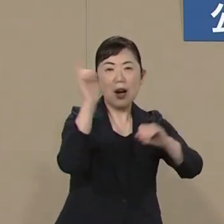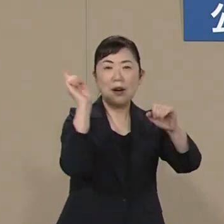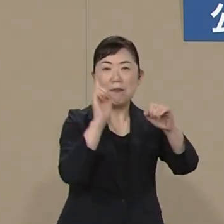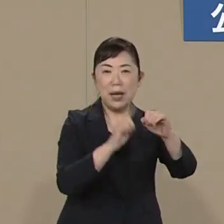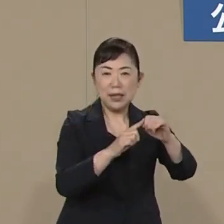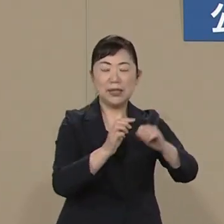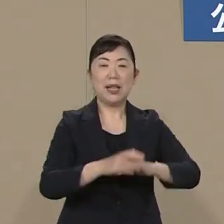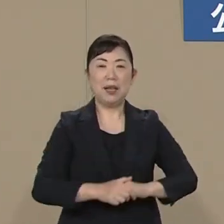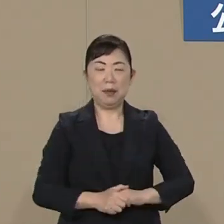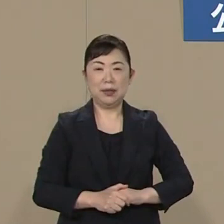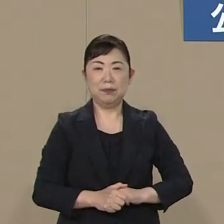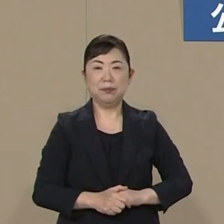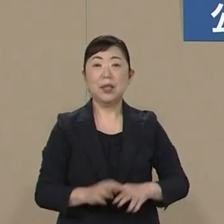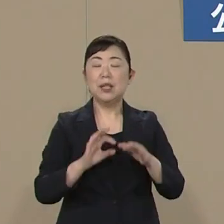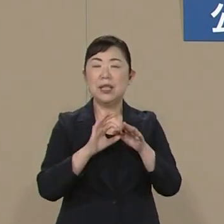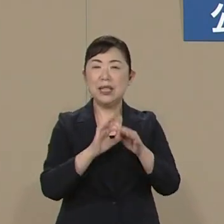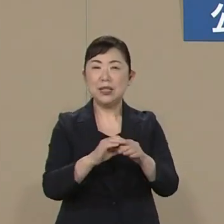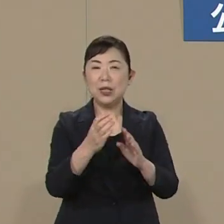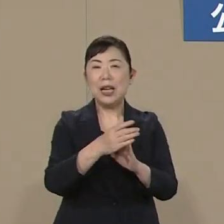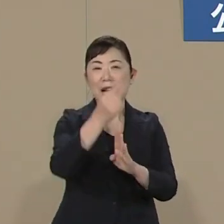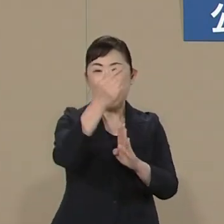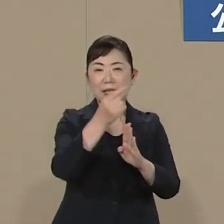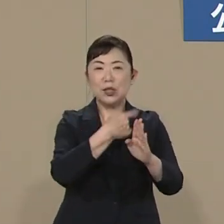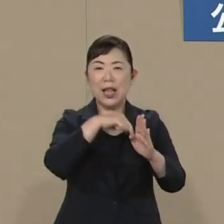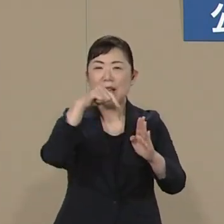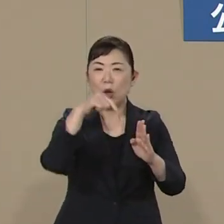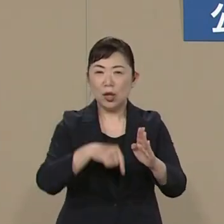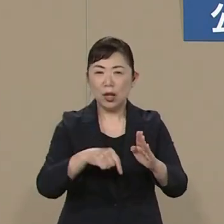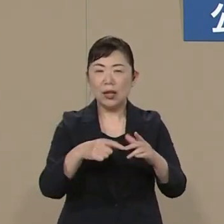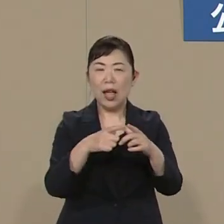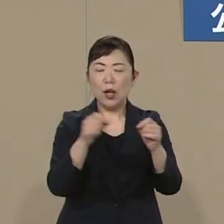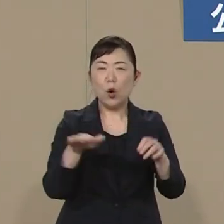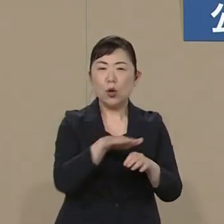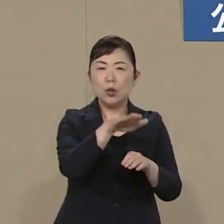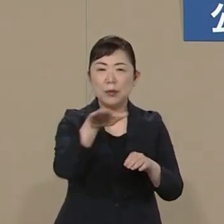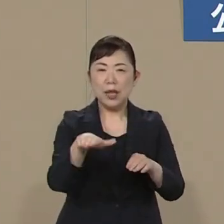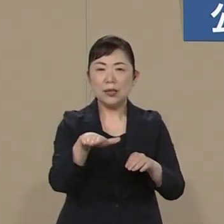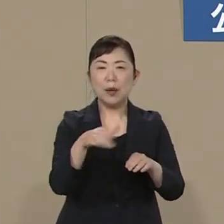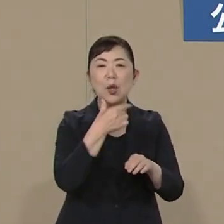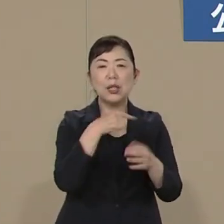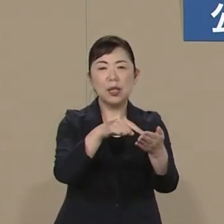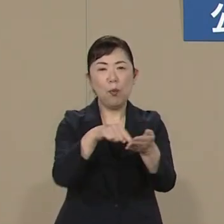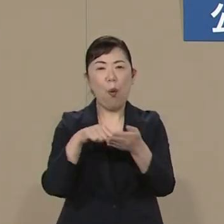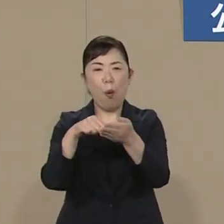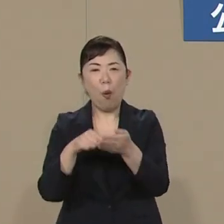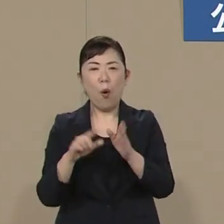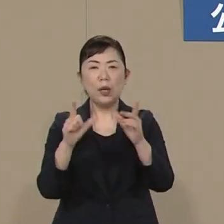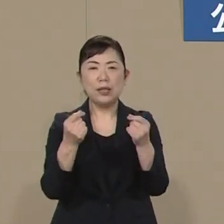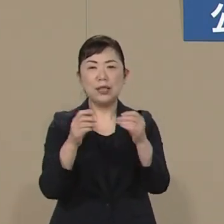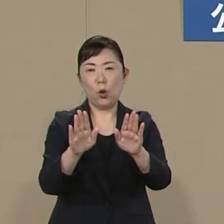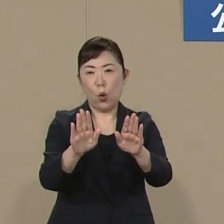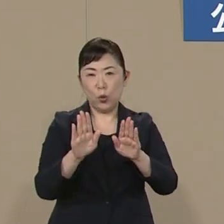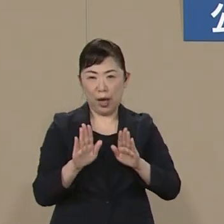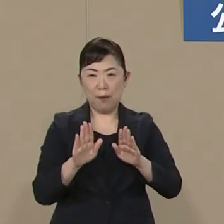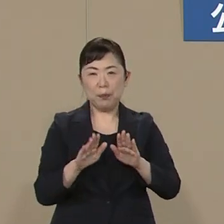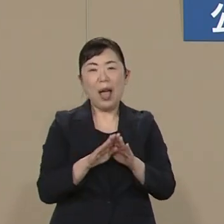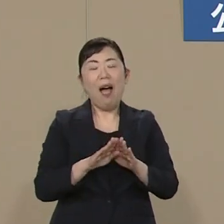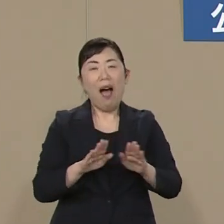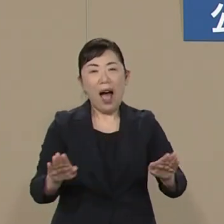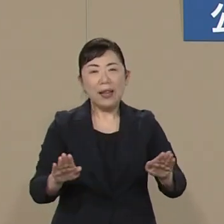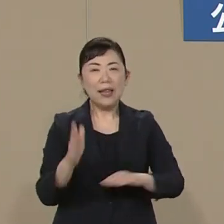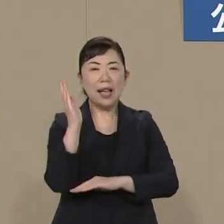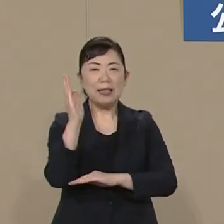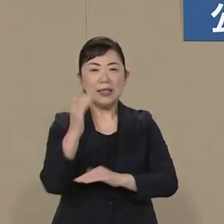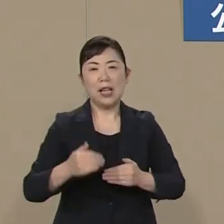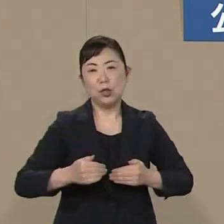目指しております引き続き連立政権で国民ニーズを幅広く受け止め安定し